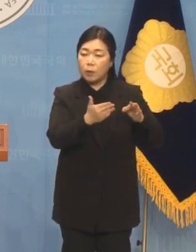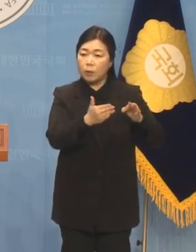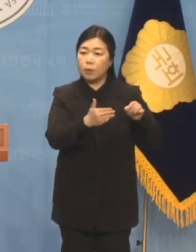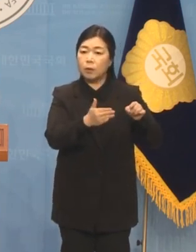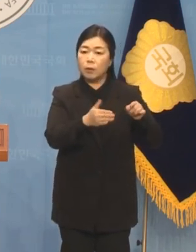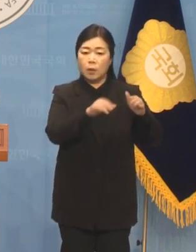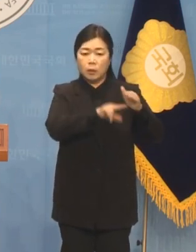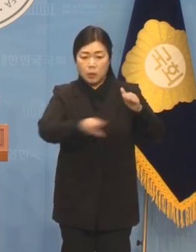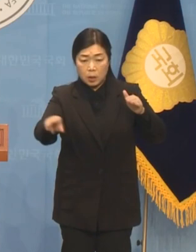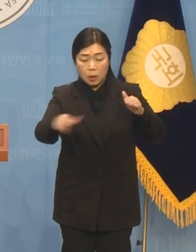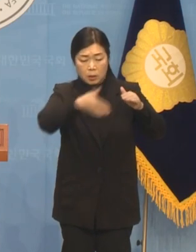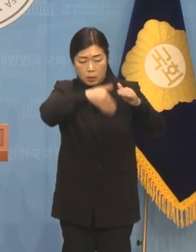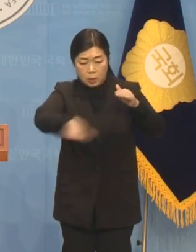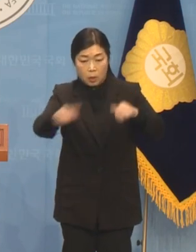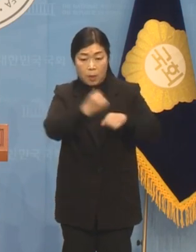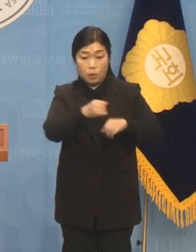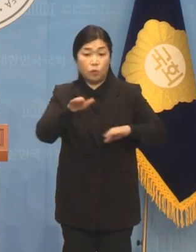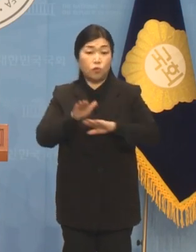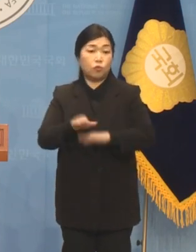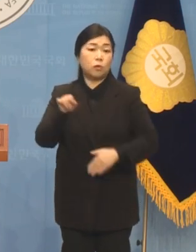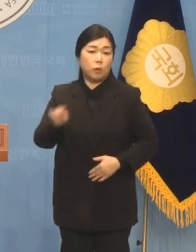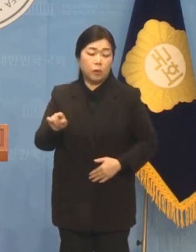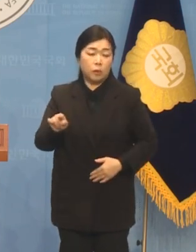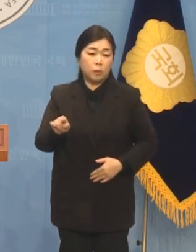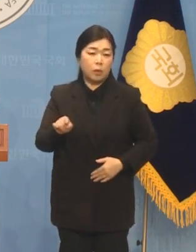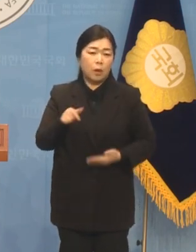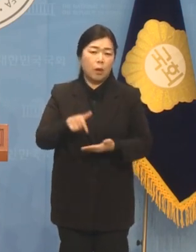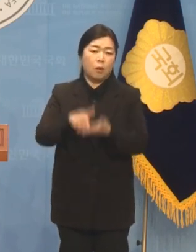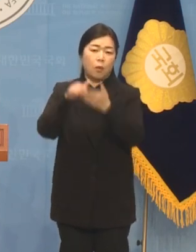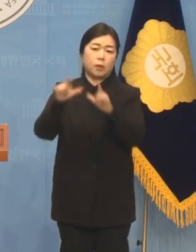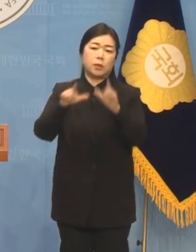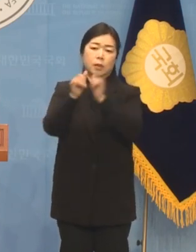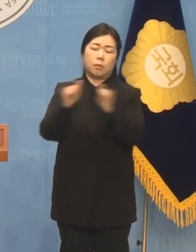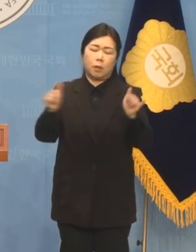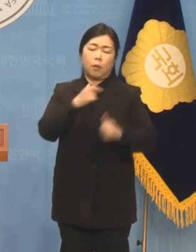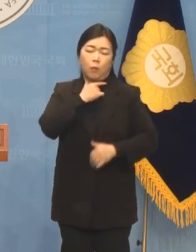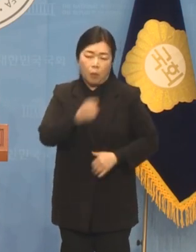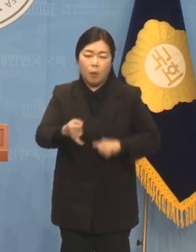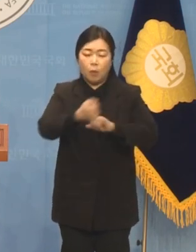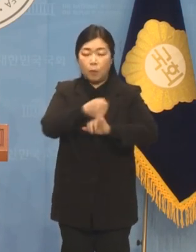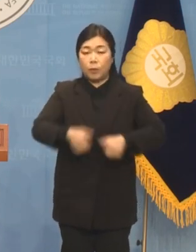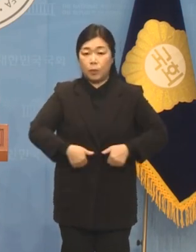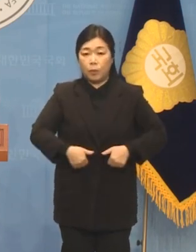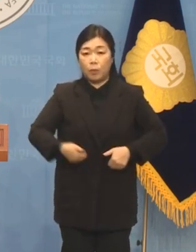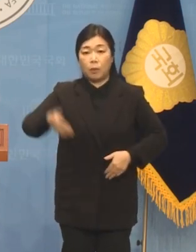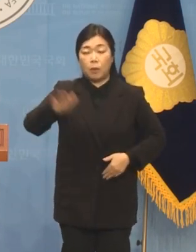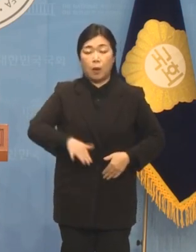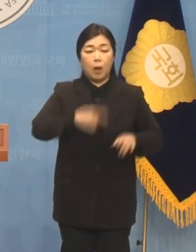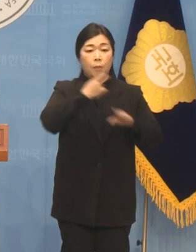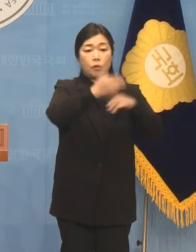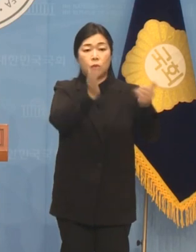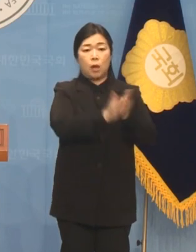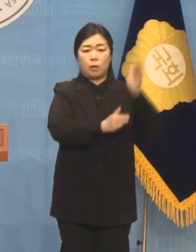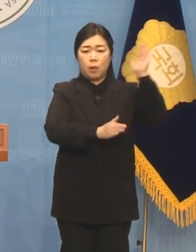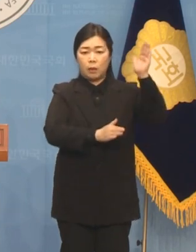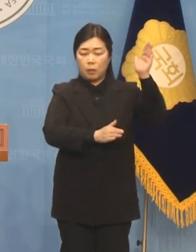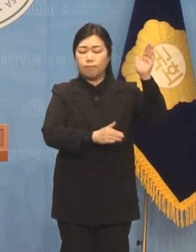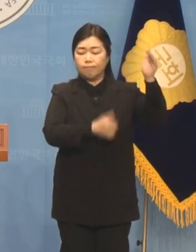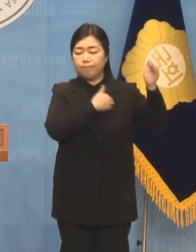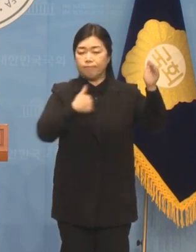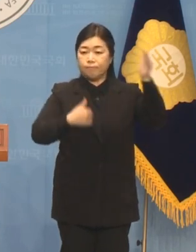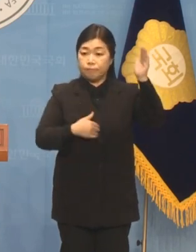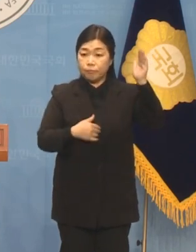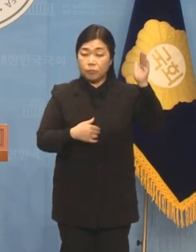2호선 지하화는 광진 구민의 수건 사업이다. 그러나 민주당의 호언 장담과는 달리 조금의